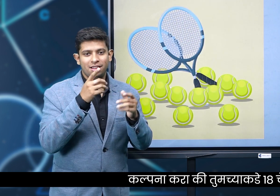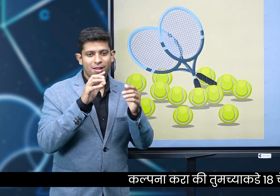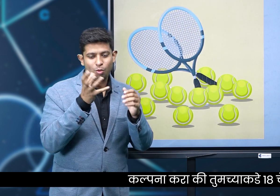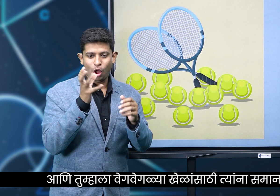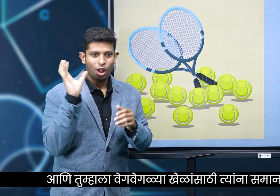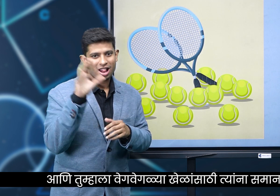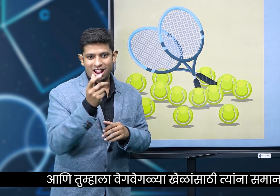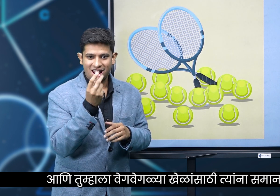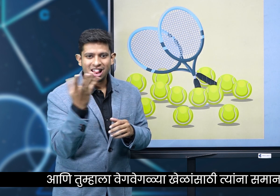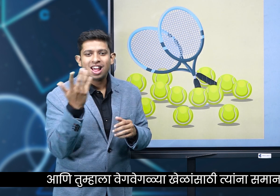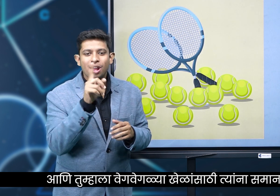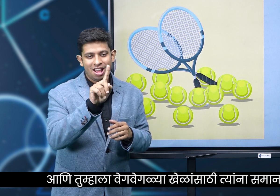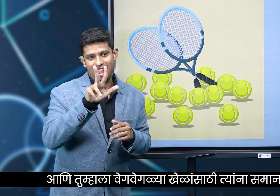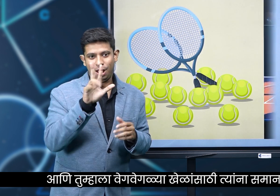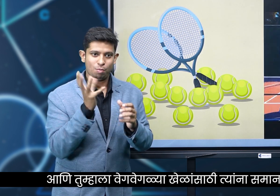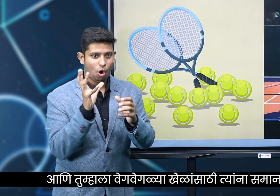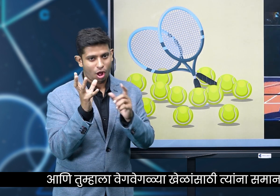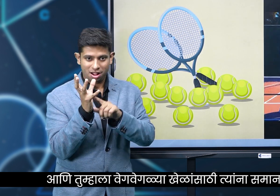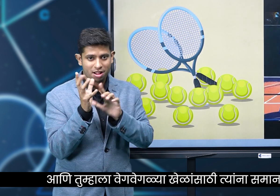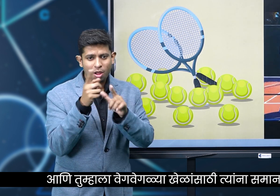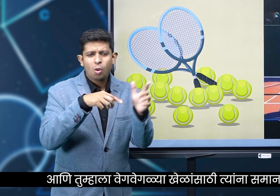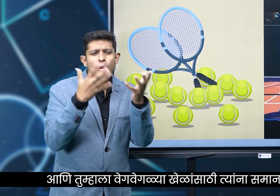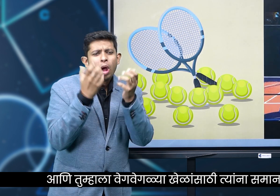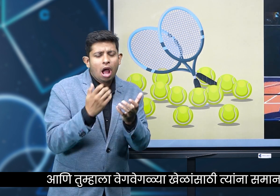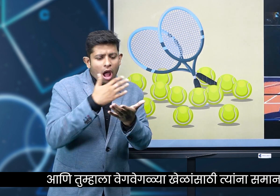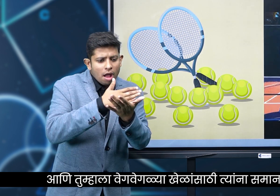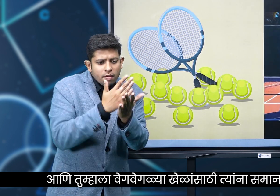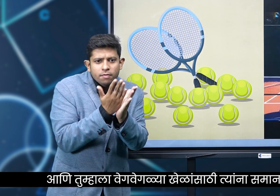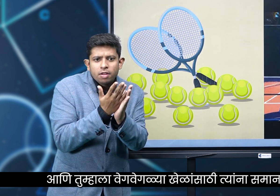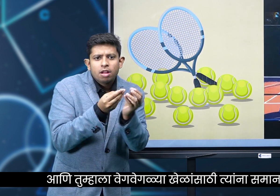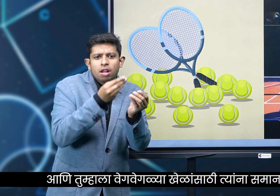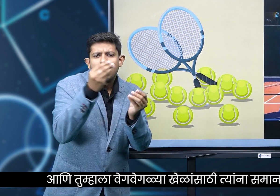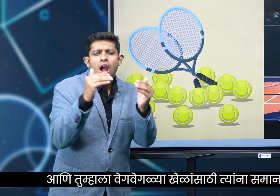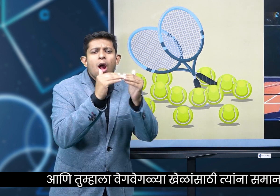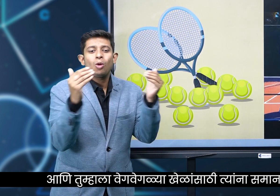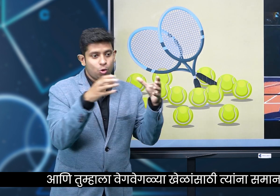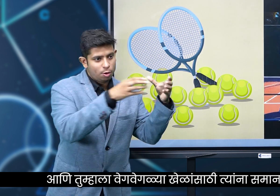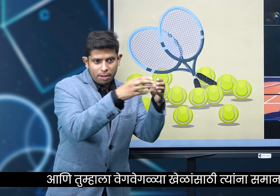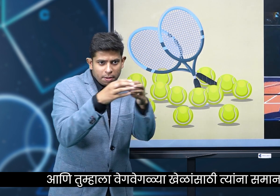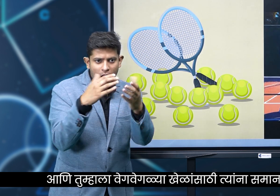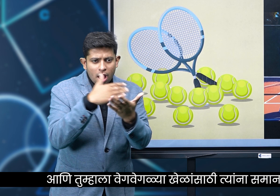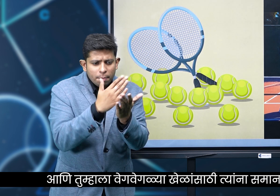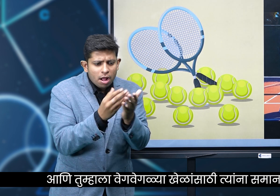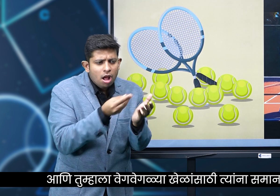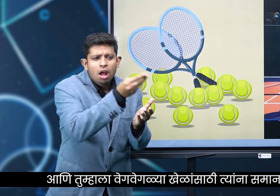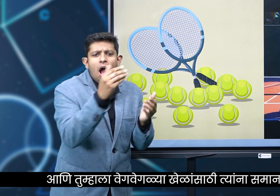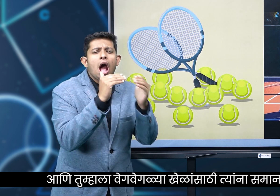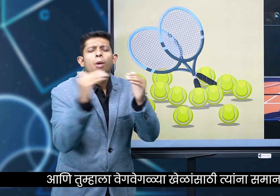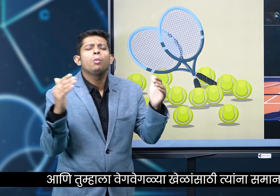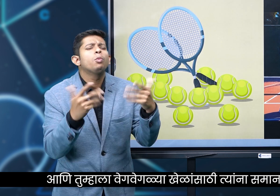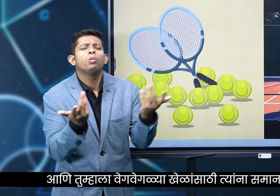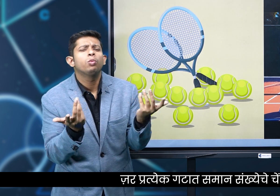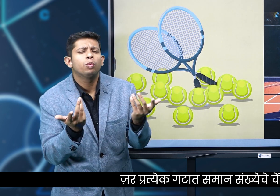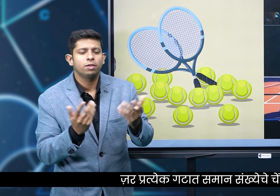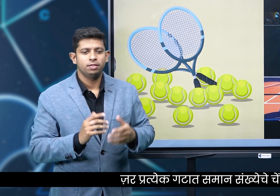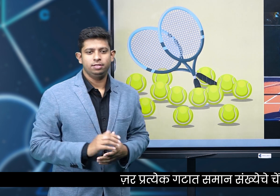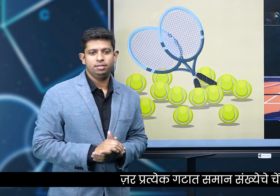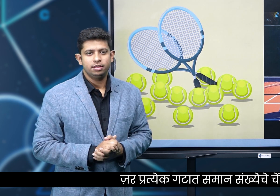आहेत आणि तुम्हाला वेगवेगळ्या खेळांसाठी त्यांना समान गटांमध्ये विभागायचे आहे. जर प्रत्येक